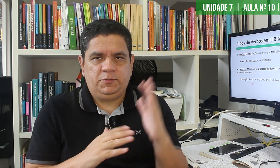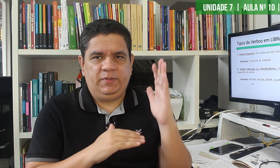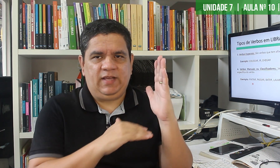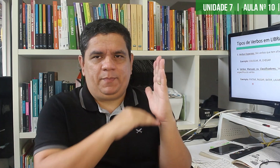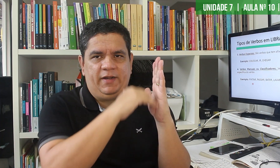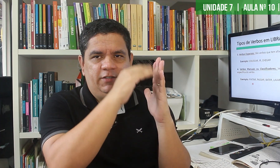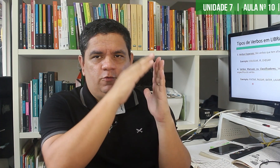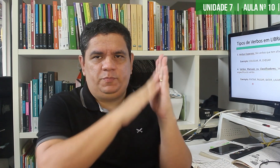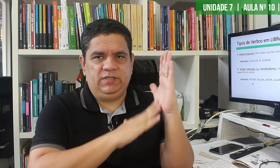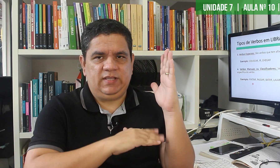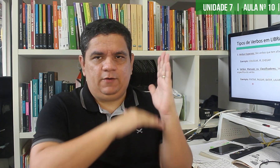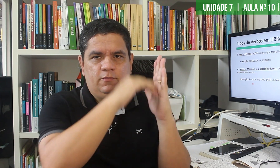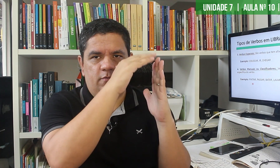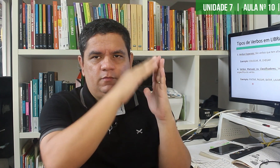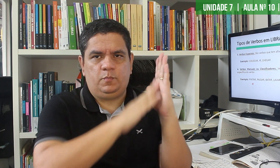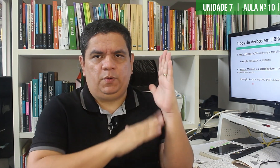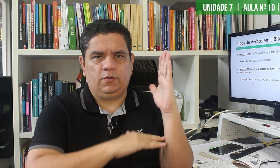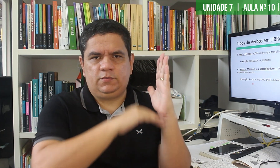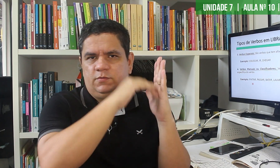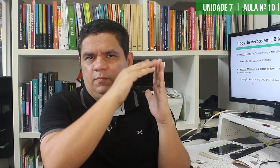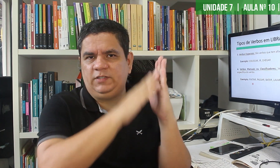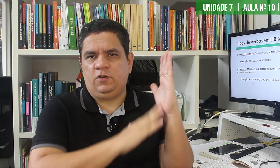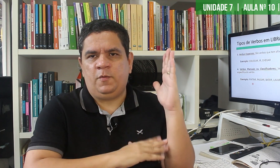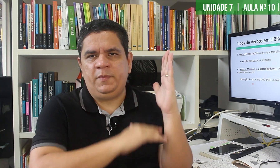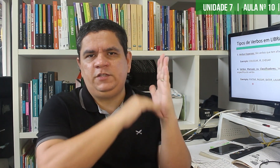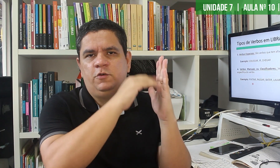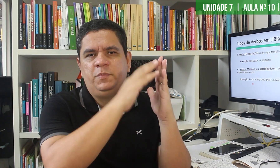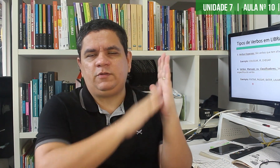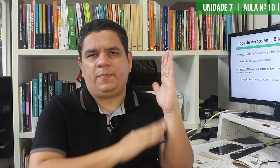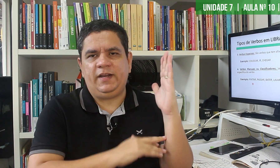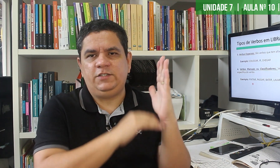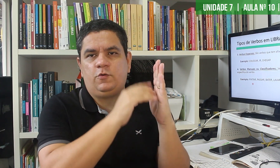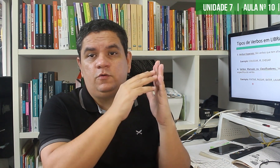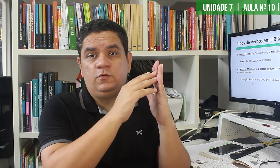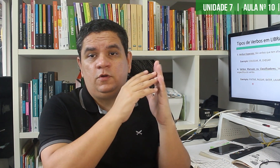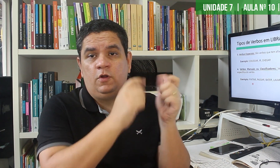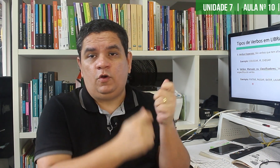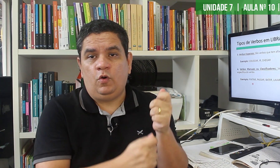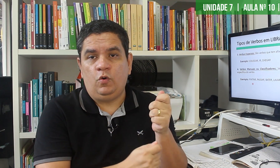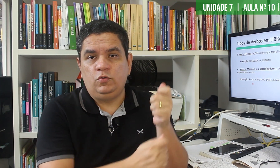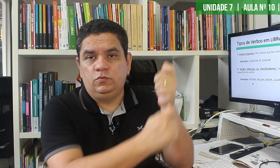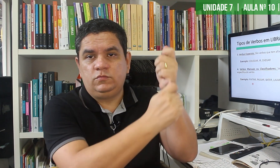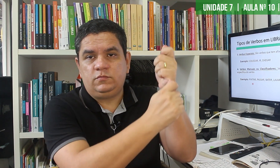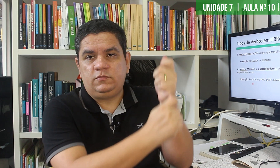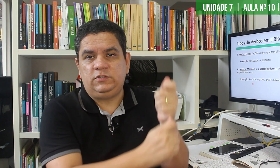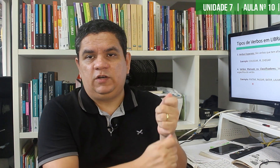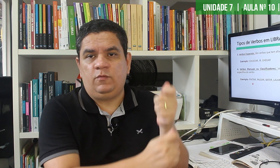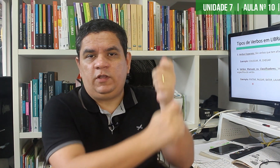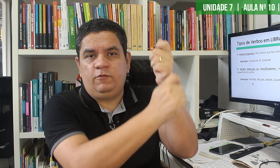pintar a parede com pincel? Posso, mas normalmente eu pinto a parede com rodo. Então, eu